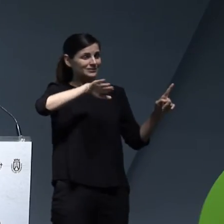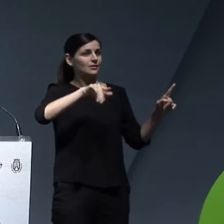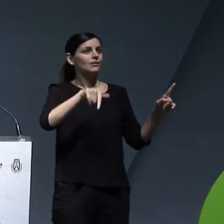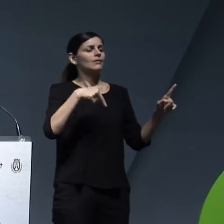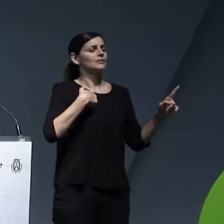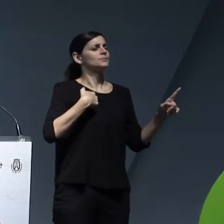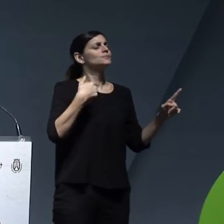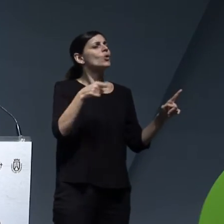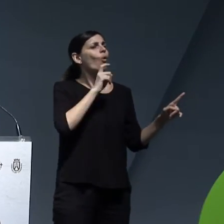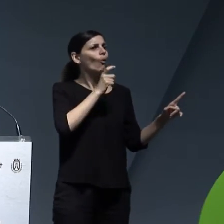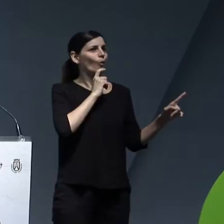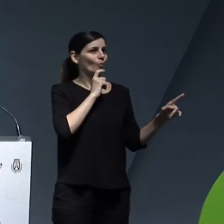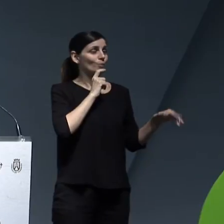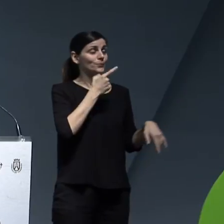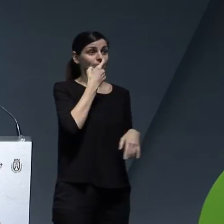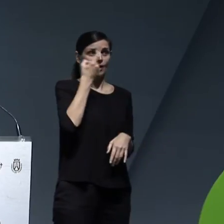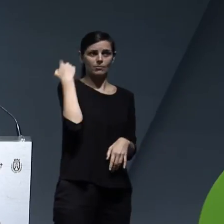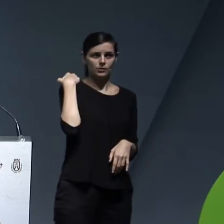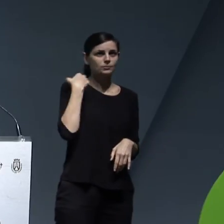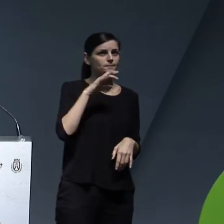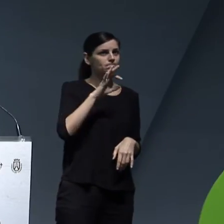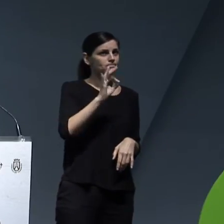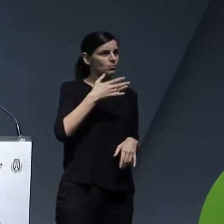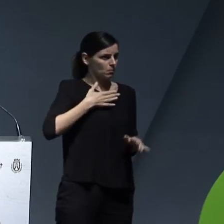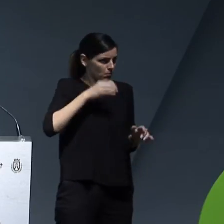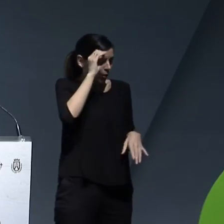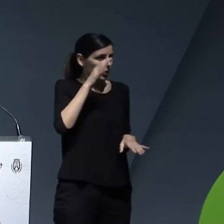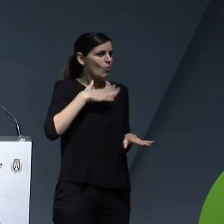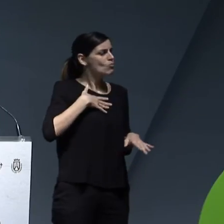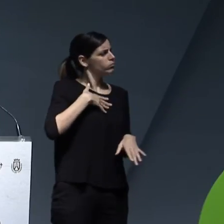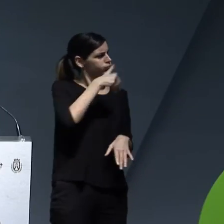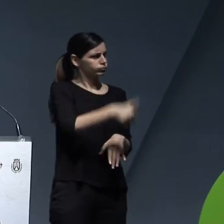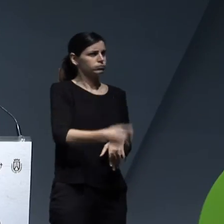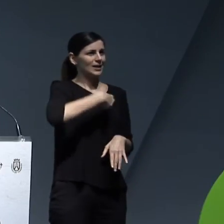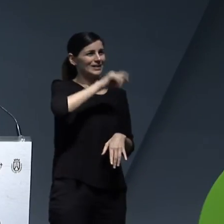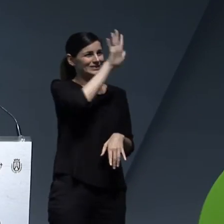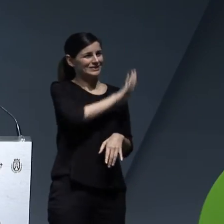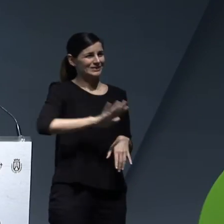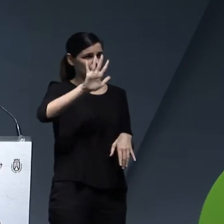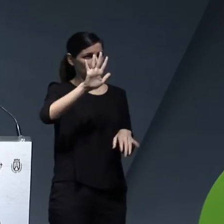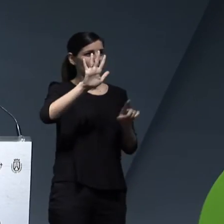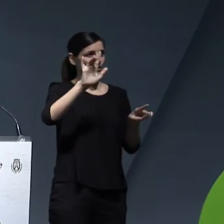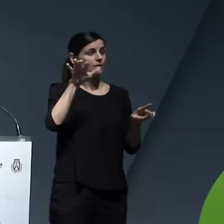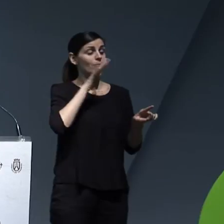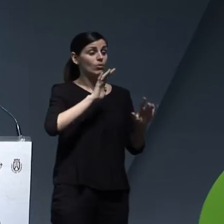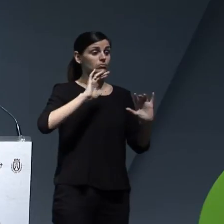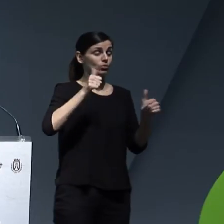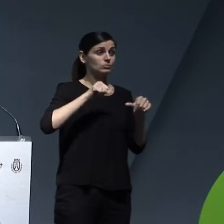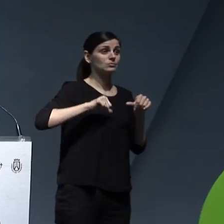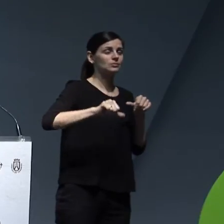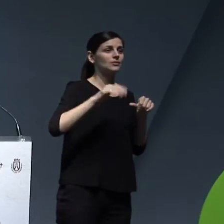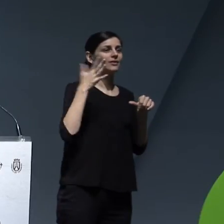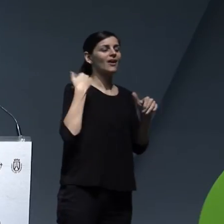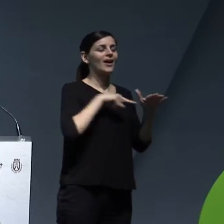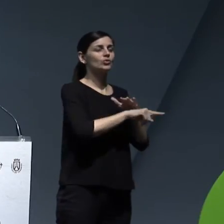personal, ha sido muy importante en España para sentar las bases de lo que será la gestión sostenible de los